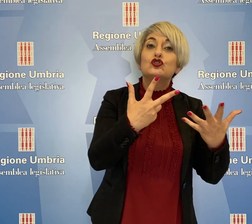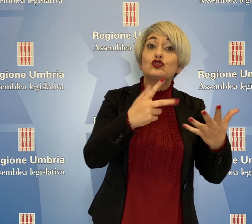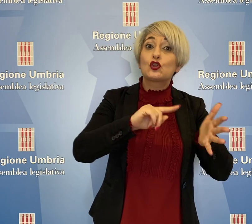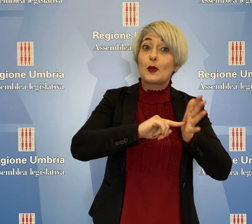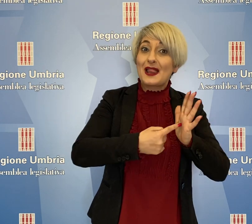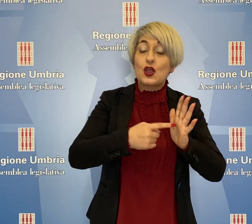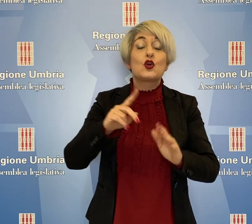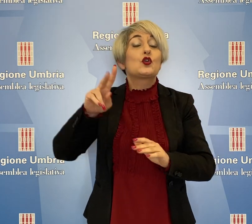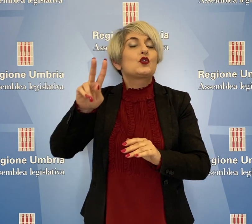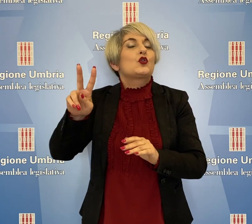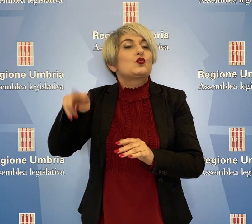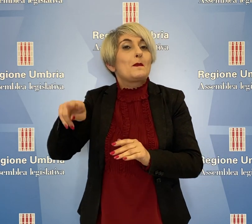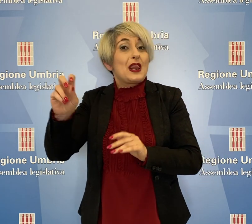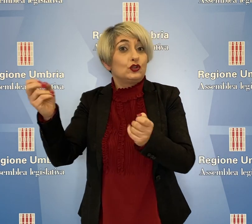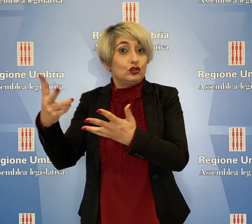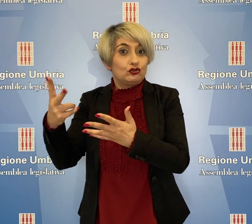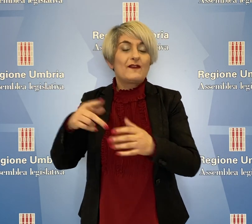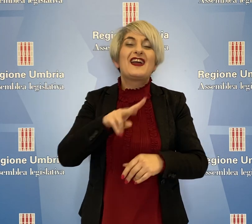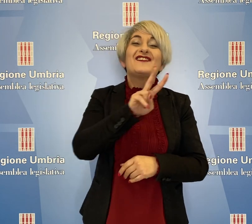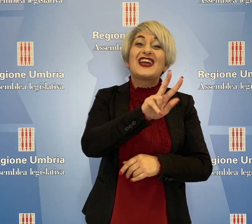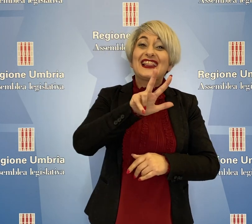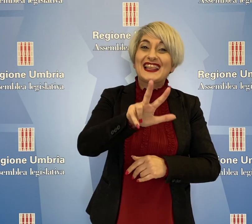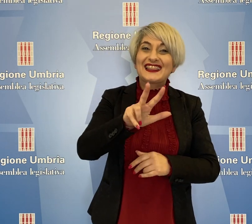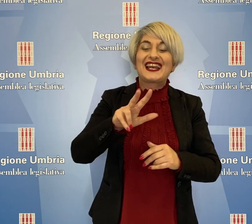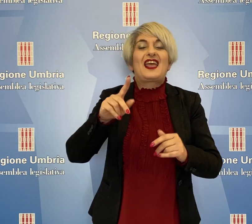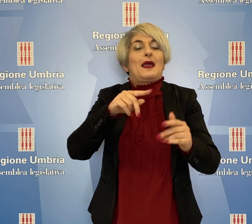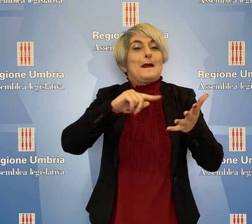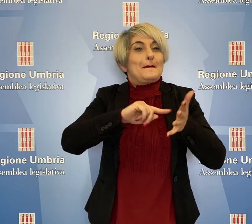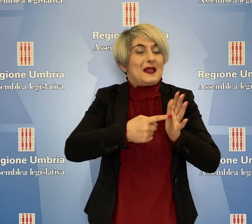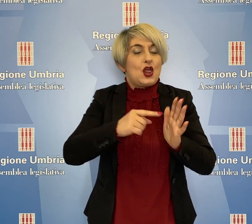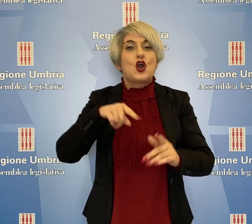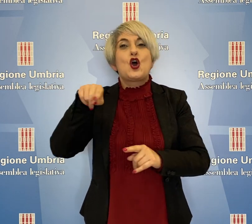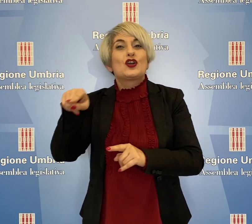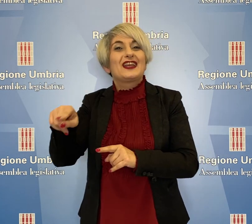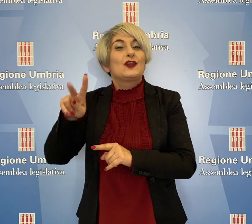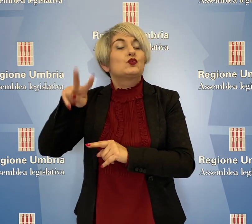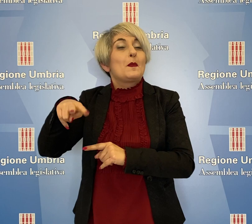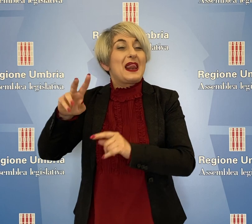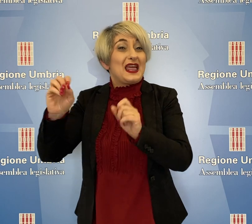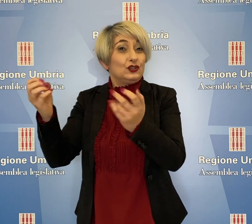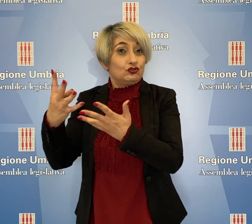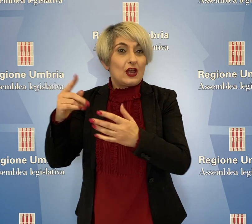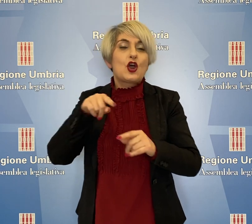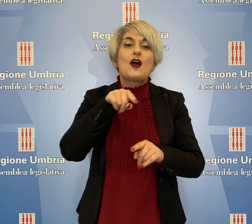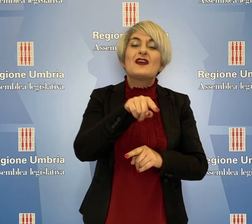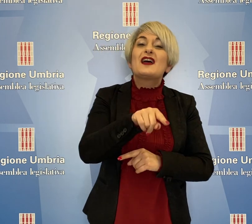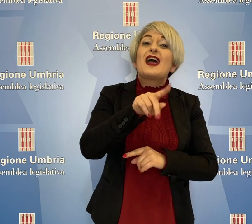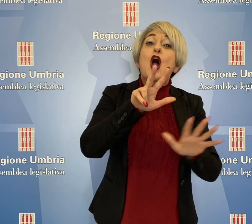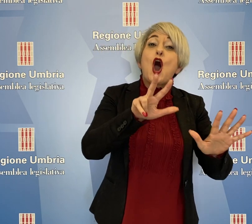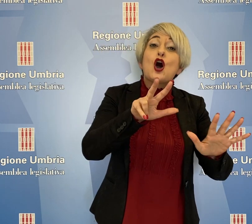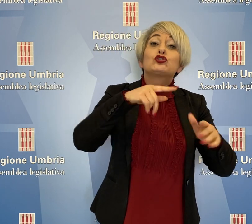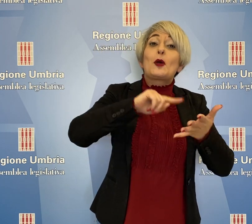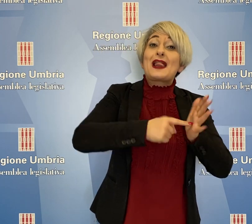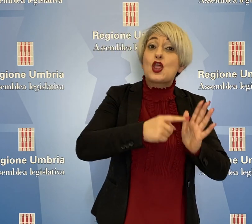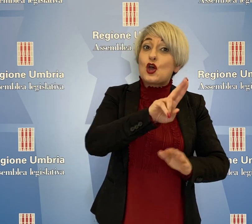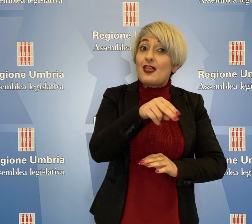2018 23 nel 2019 8 milioni di euro nel 2020 l'andamento degli incassi